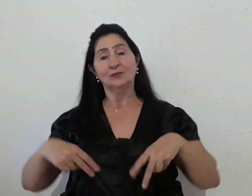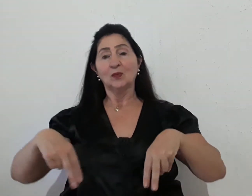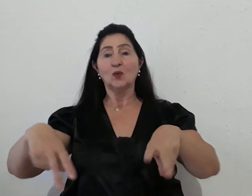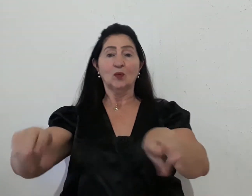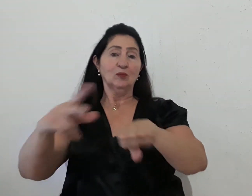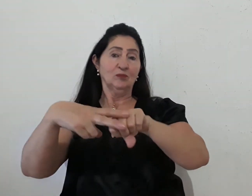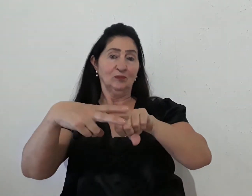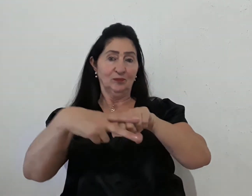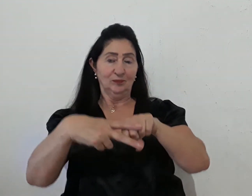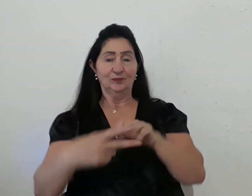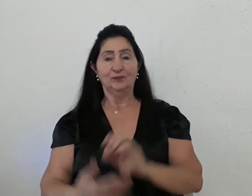ações.